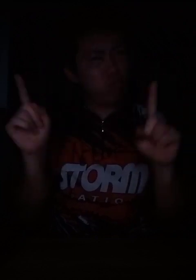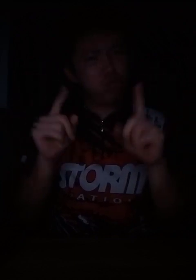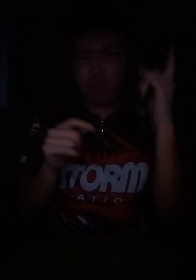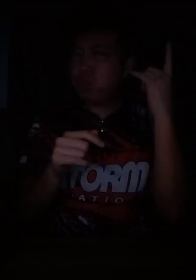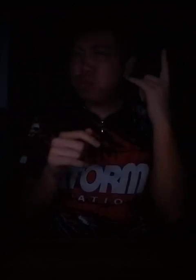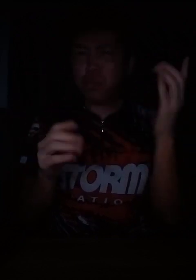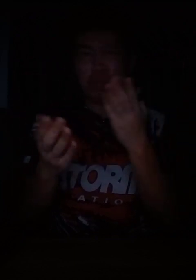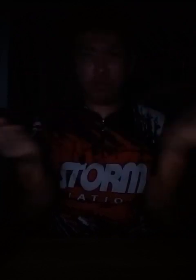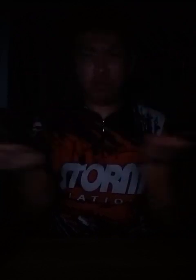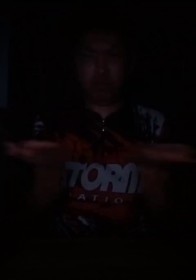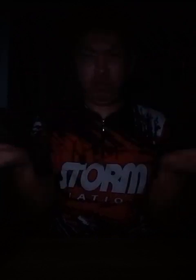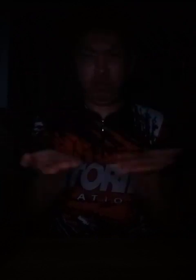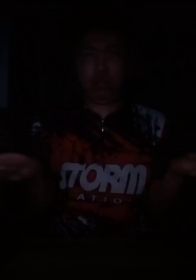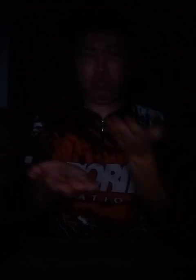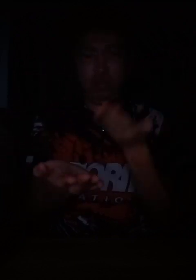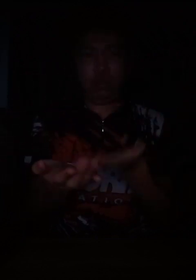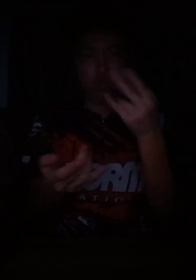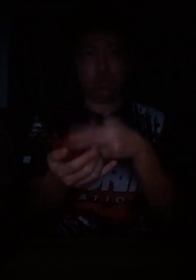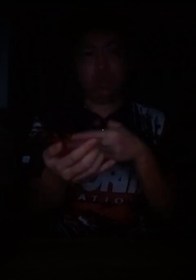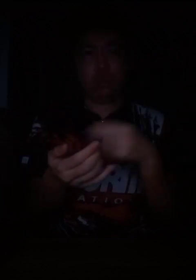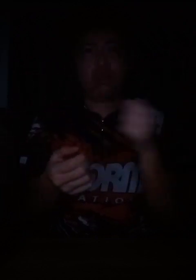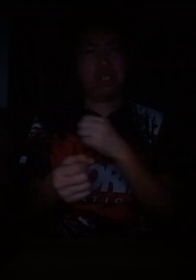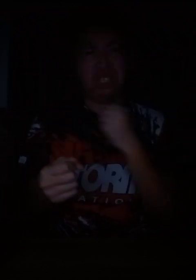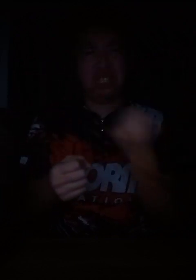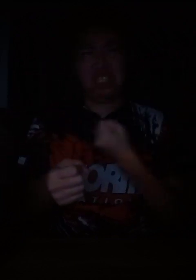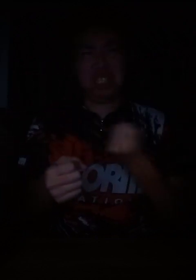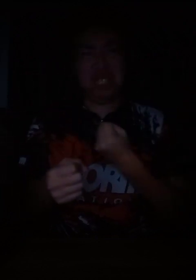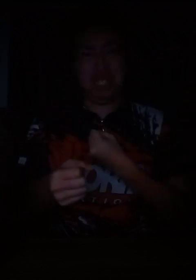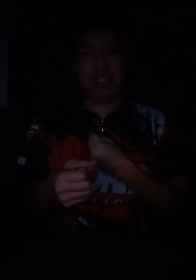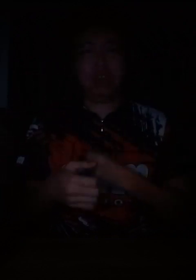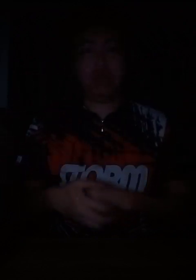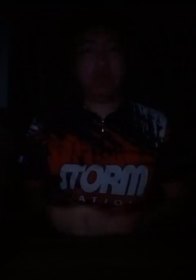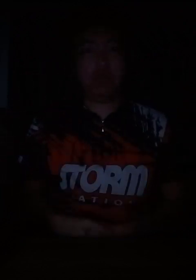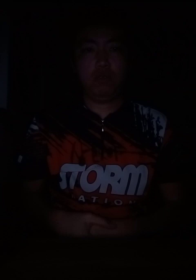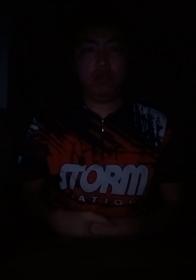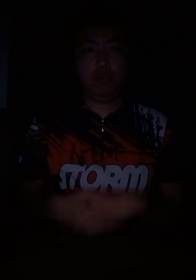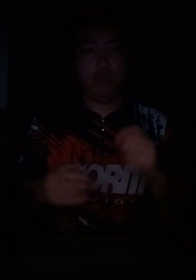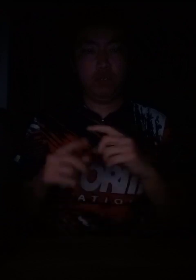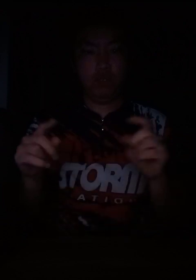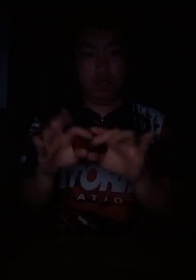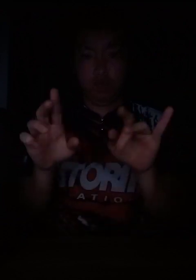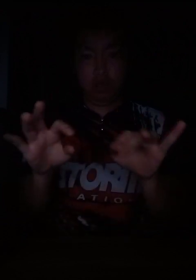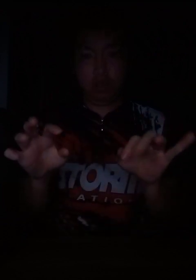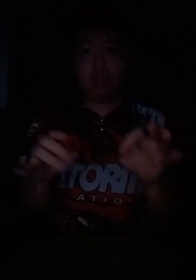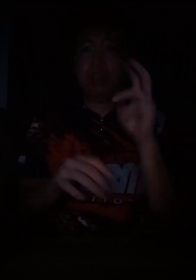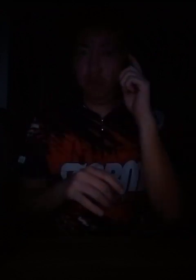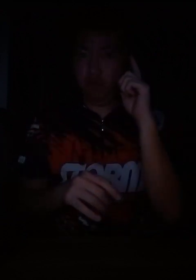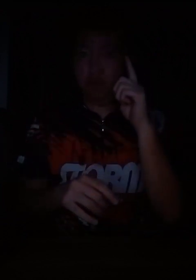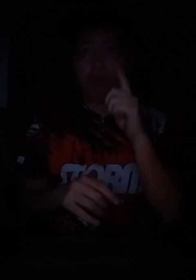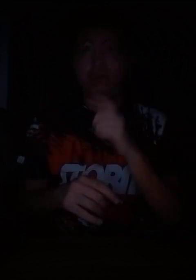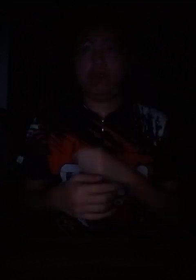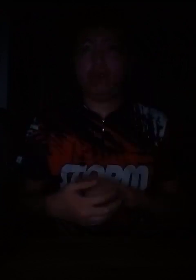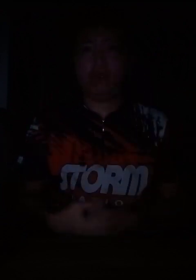할지도 모르겠더라고요. 그래서 불공평하고 조금 답답하게 느껴져서 이거 언론에 제보해야겠다는 생각이 들었거든요.